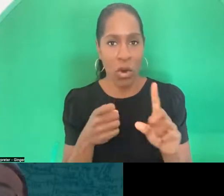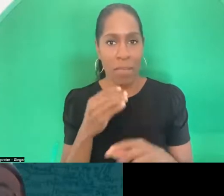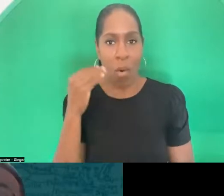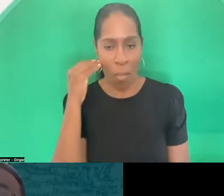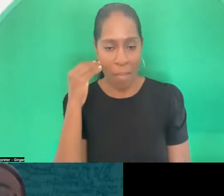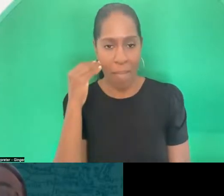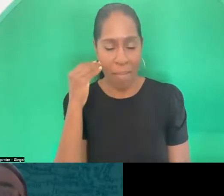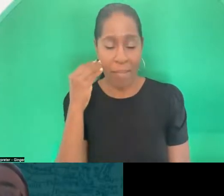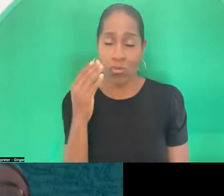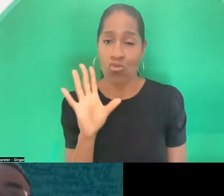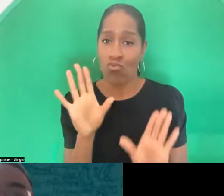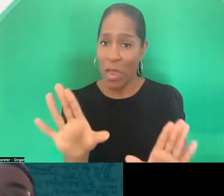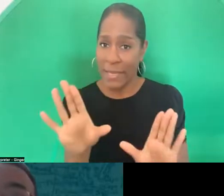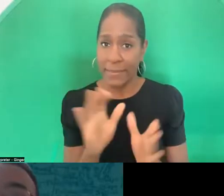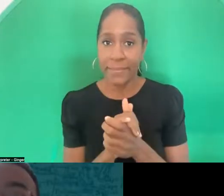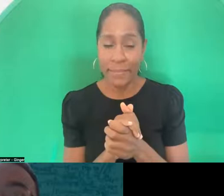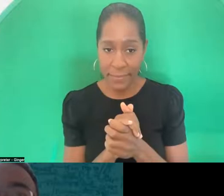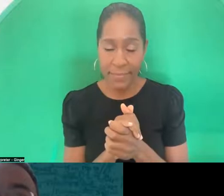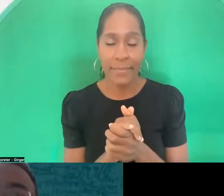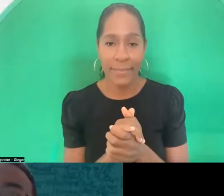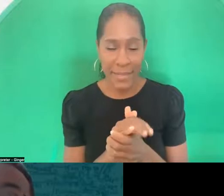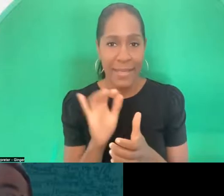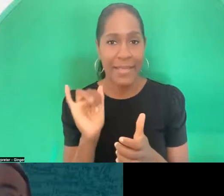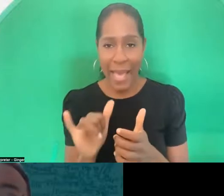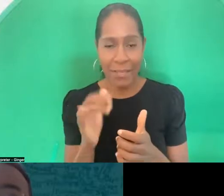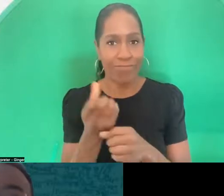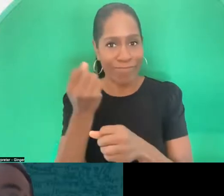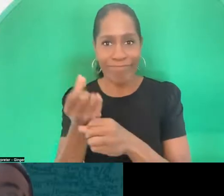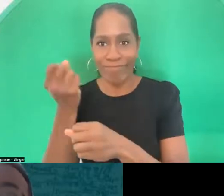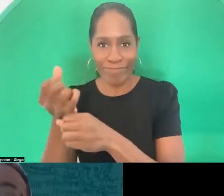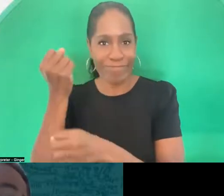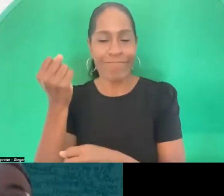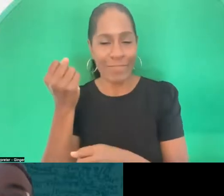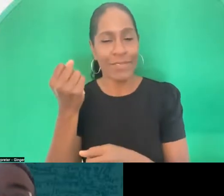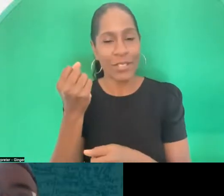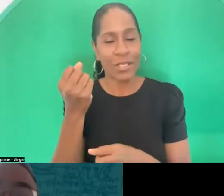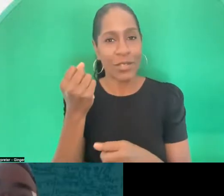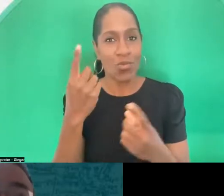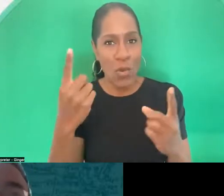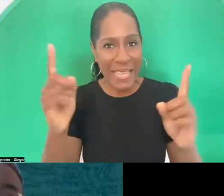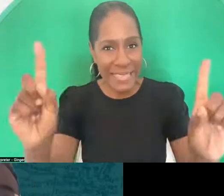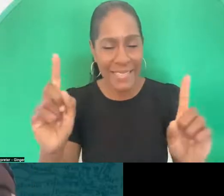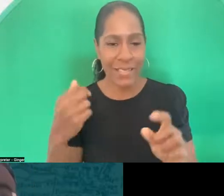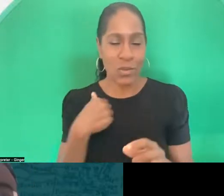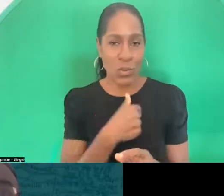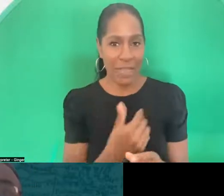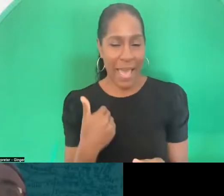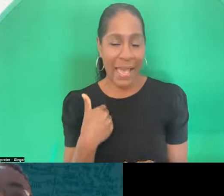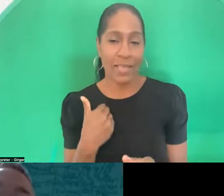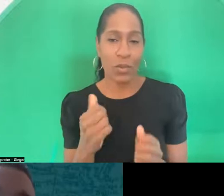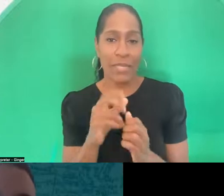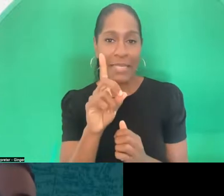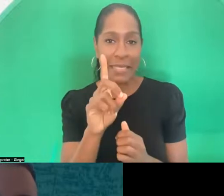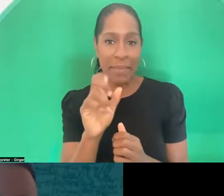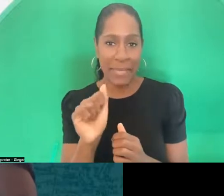en mi casa hay formas en las que se puede hacer con los derechos de capacidades para que la gente